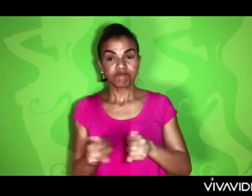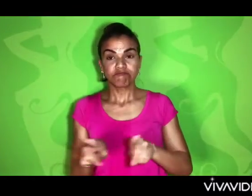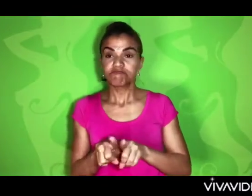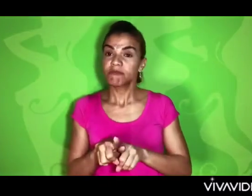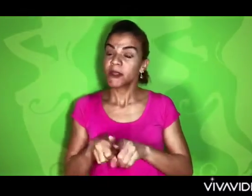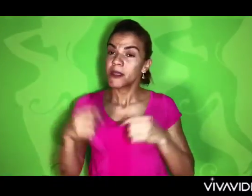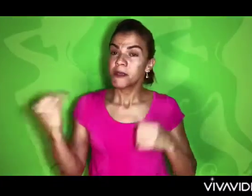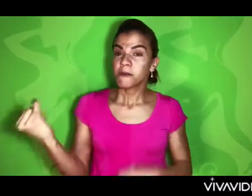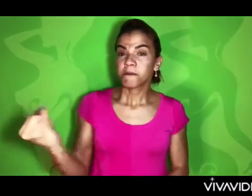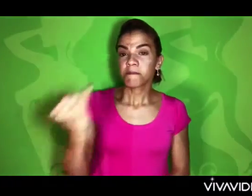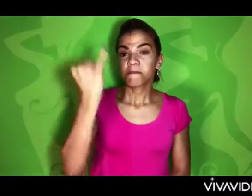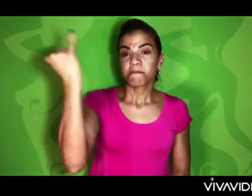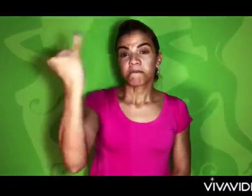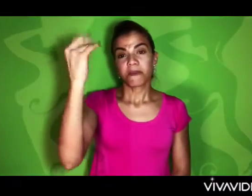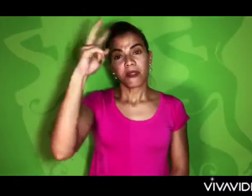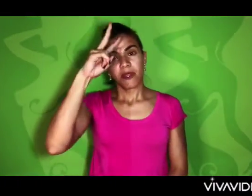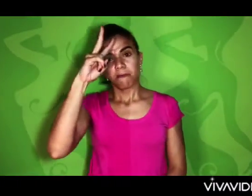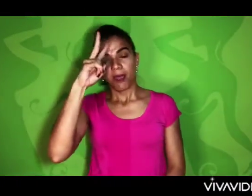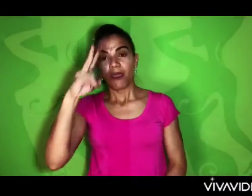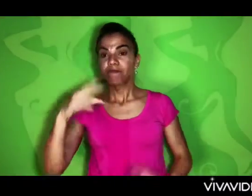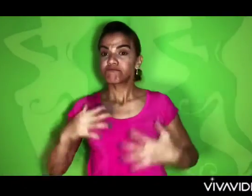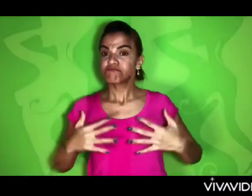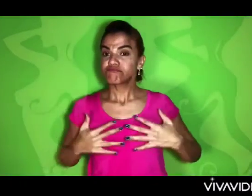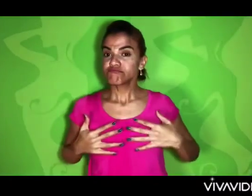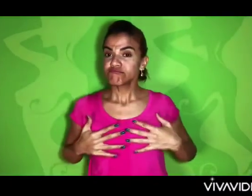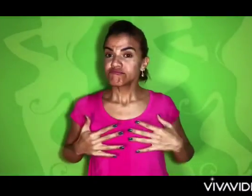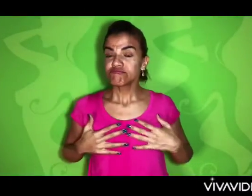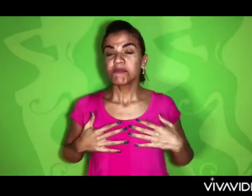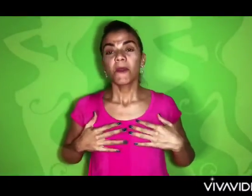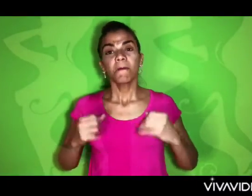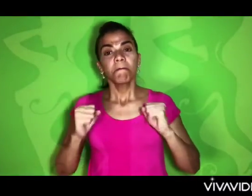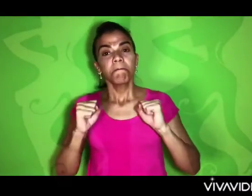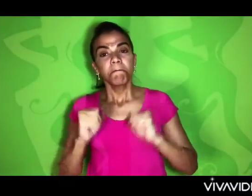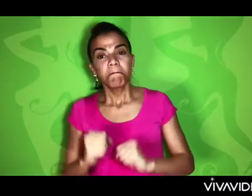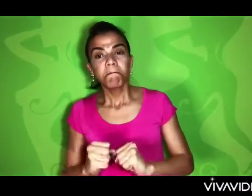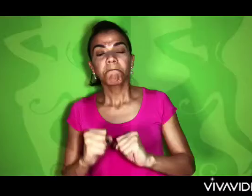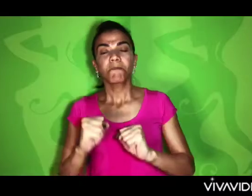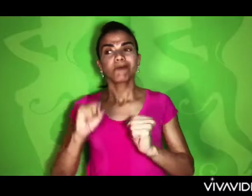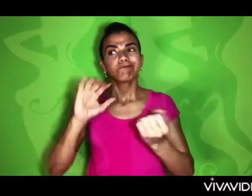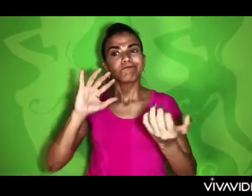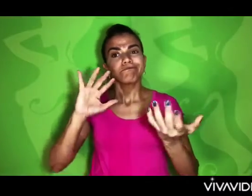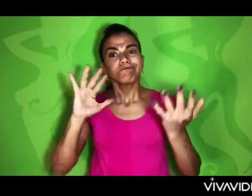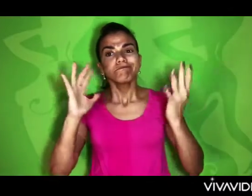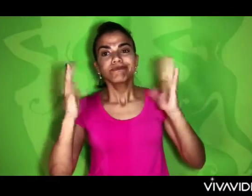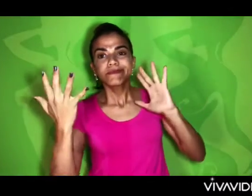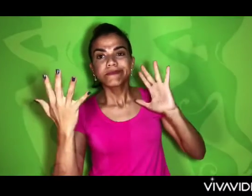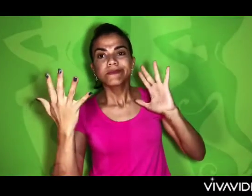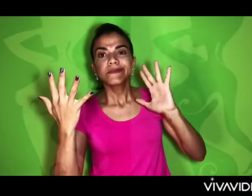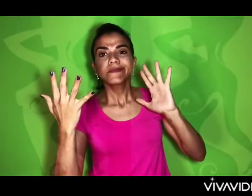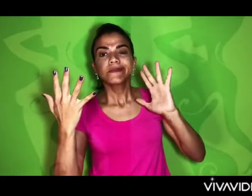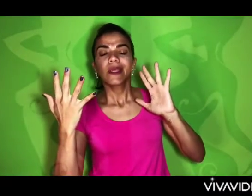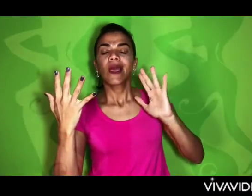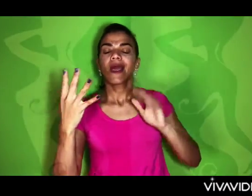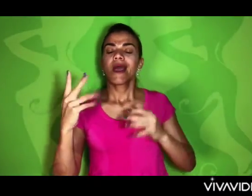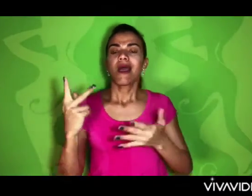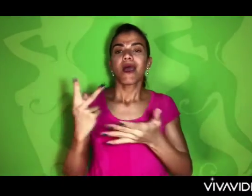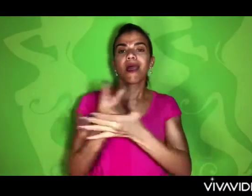Sentidos Além disso é importante lembrar que a Mama pode